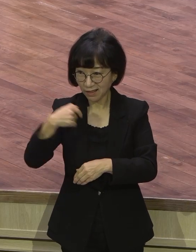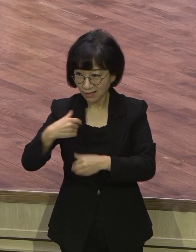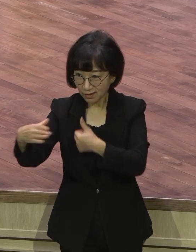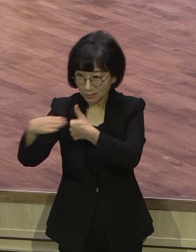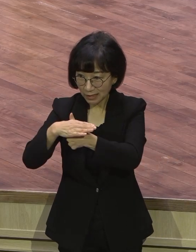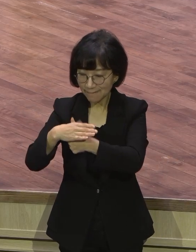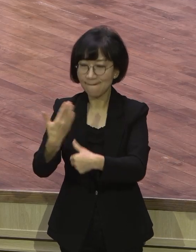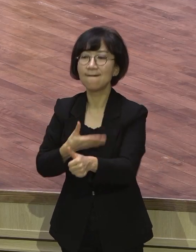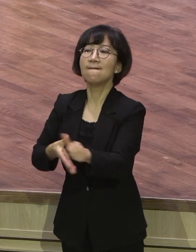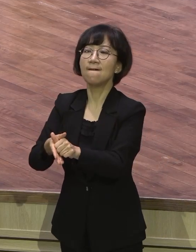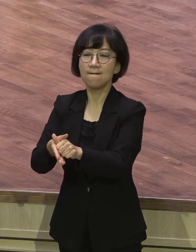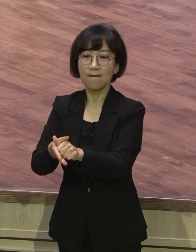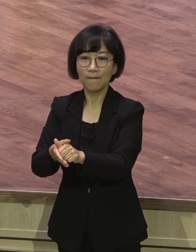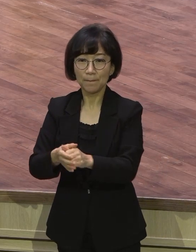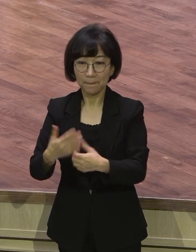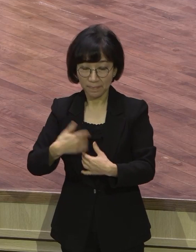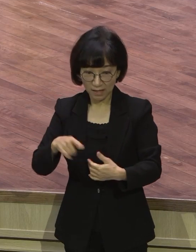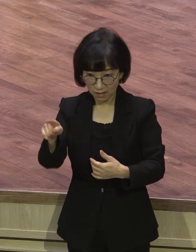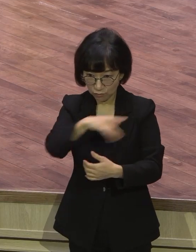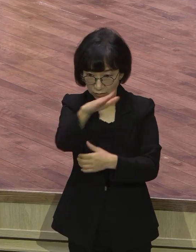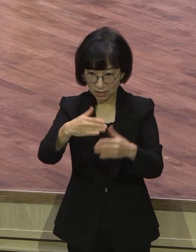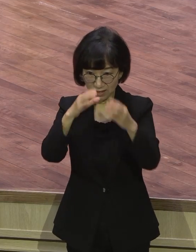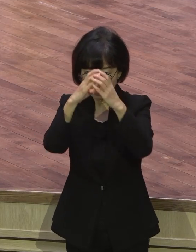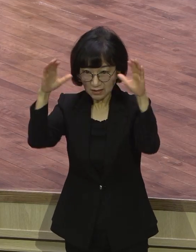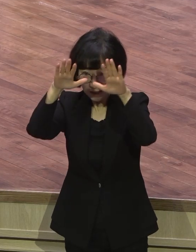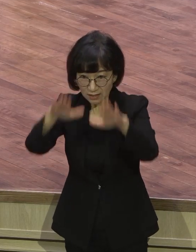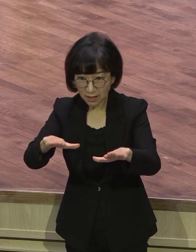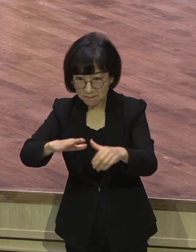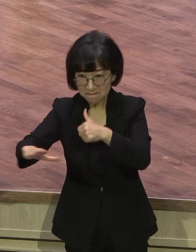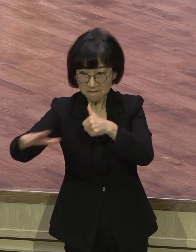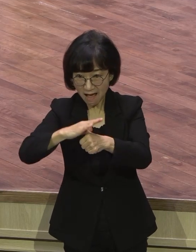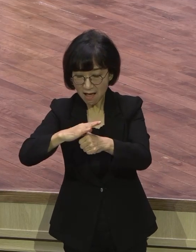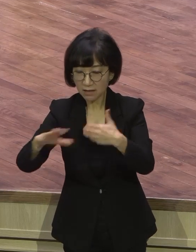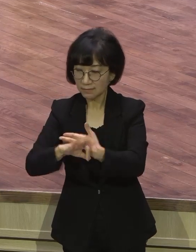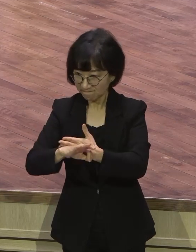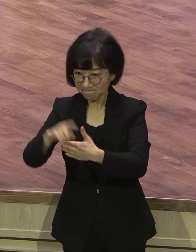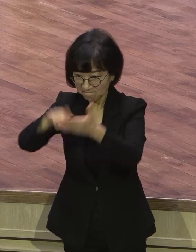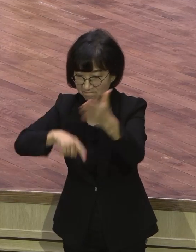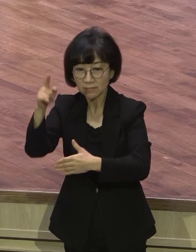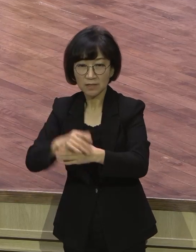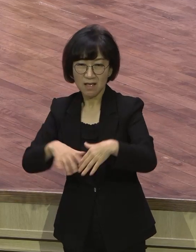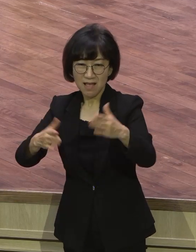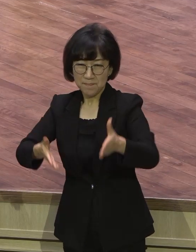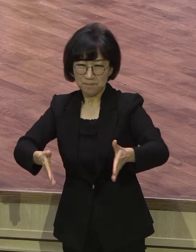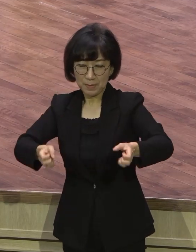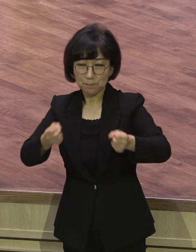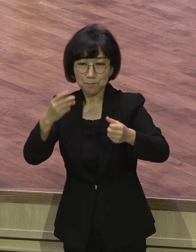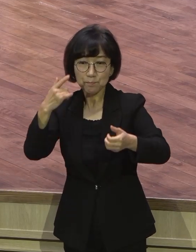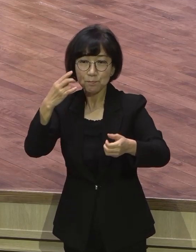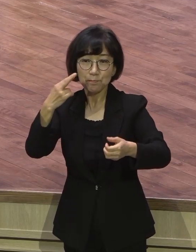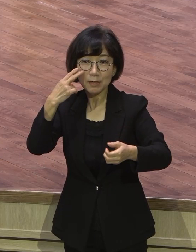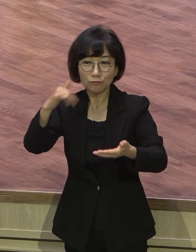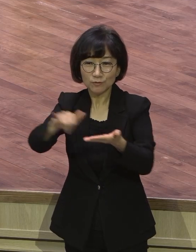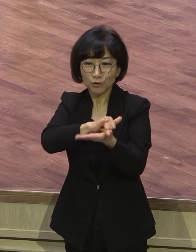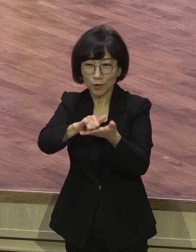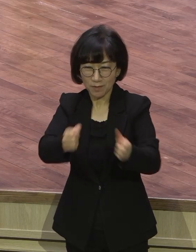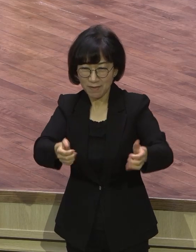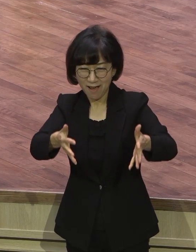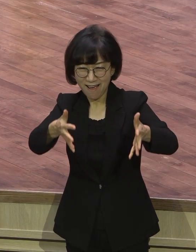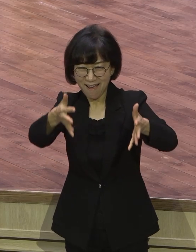비행기 딱 채가죠. 912 터트려버린다. 수천명 죽였다. 승리했다. 복수